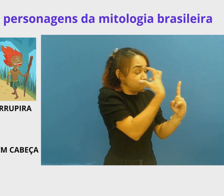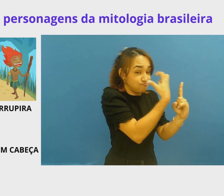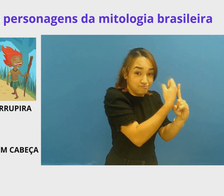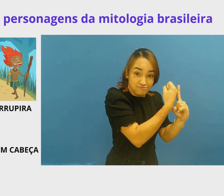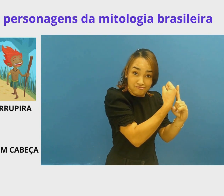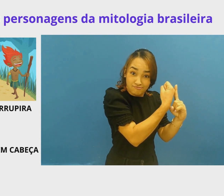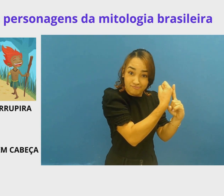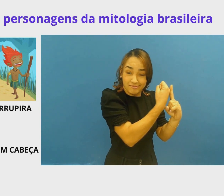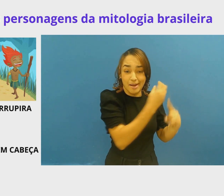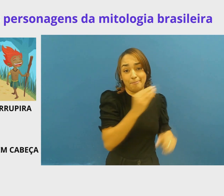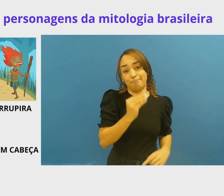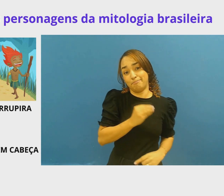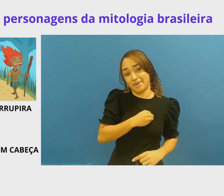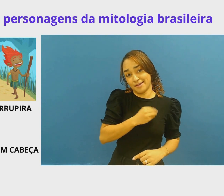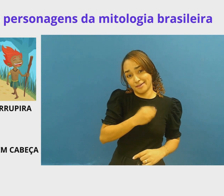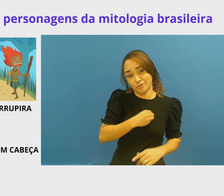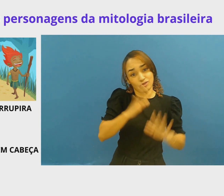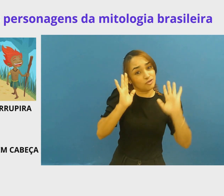com um padre.